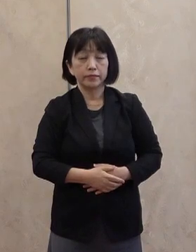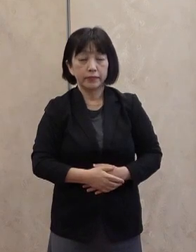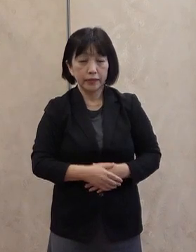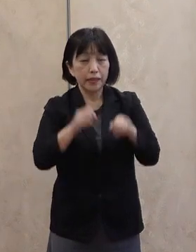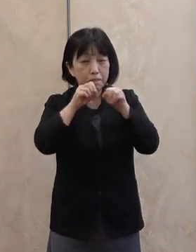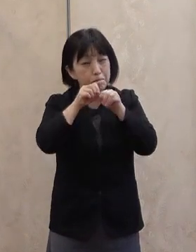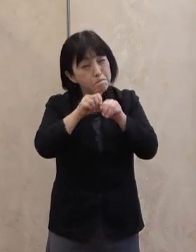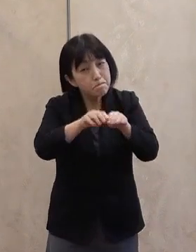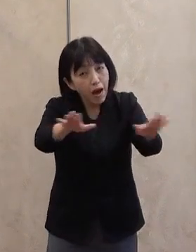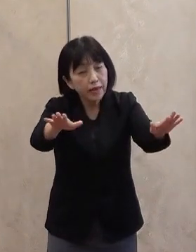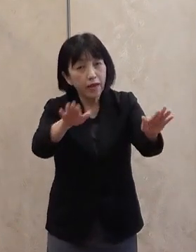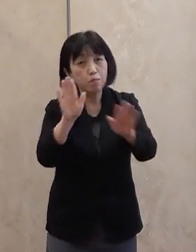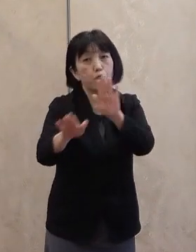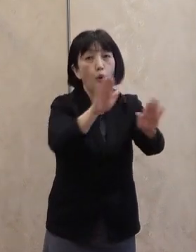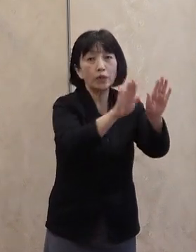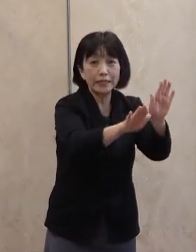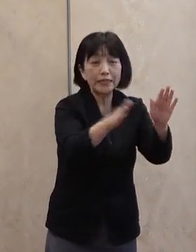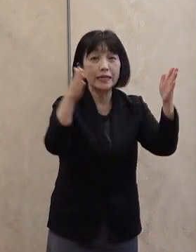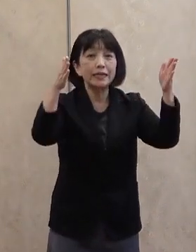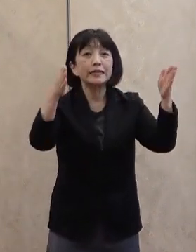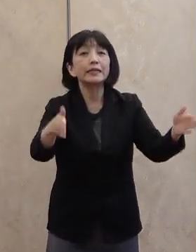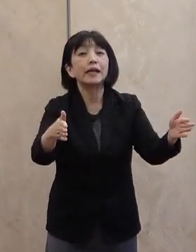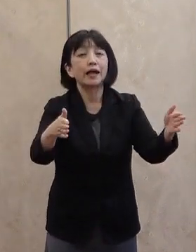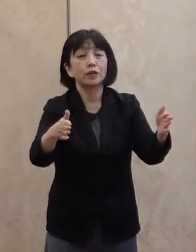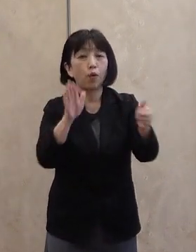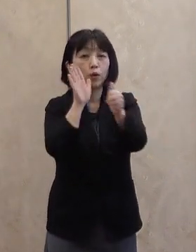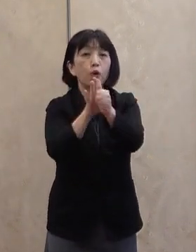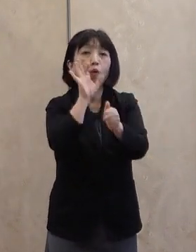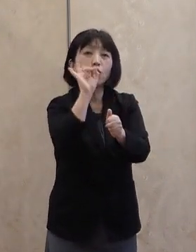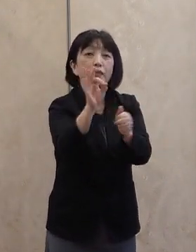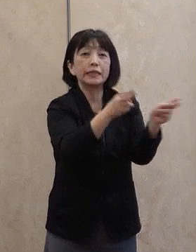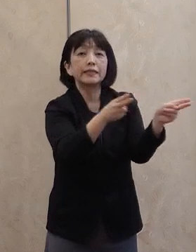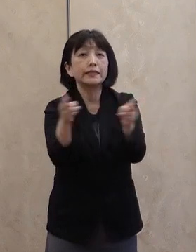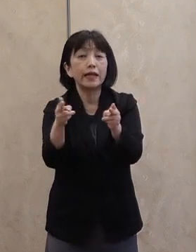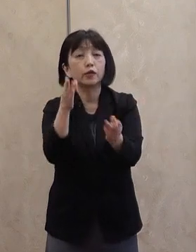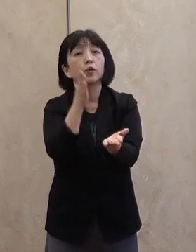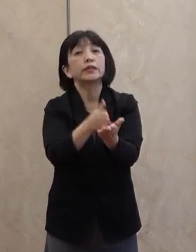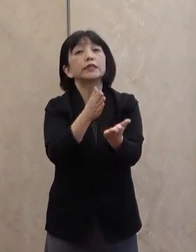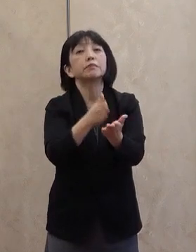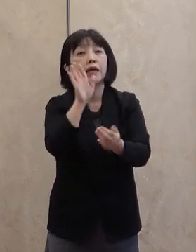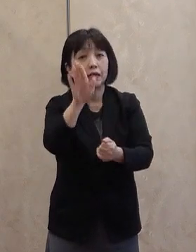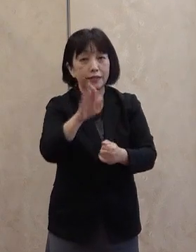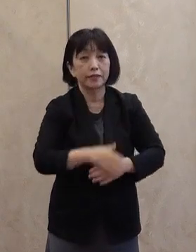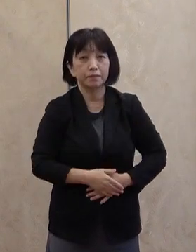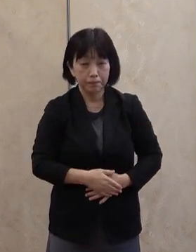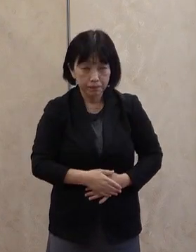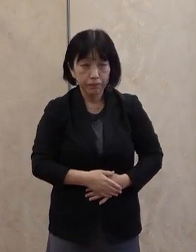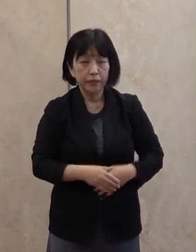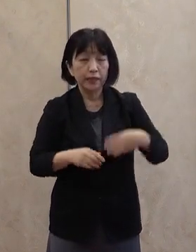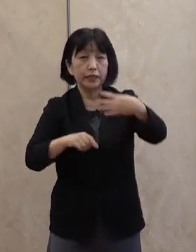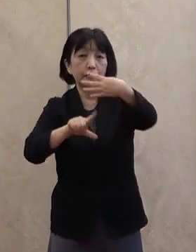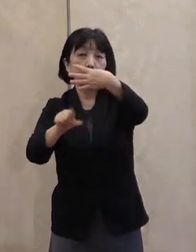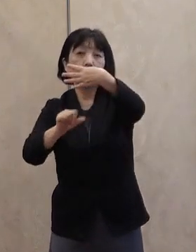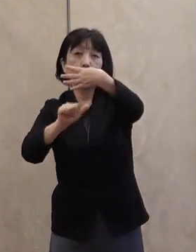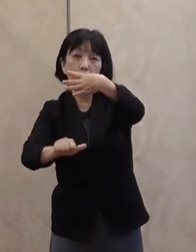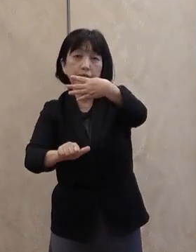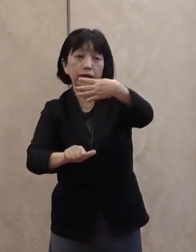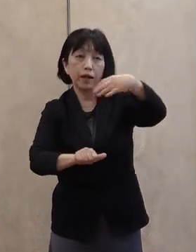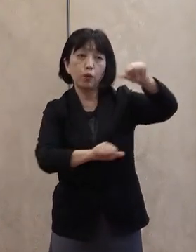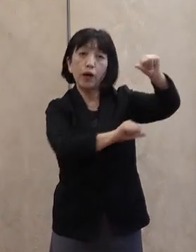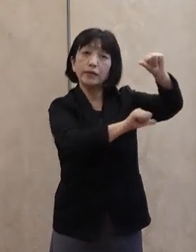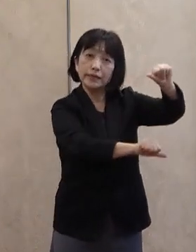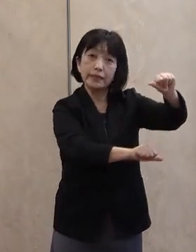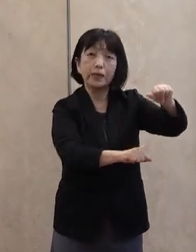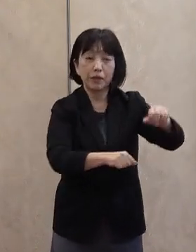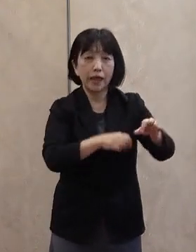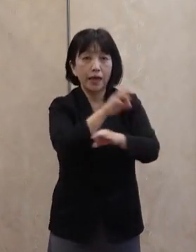まん延防止期間における協力金制度についての説明です。4月5日から5月5日までの時短